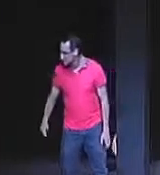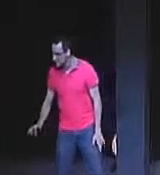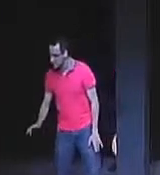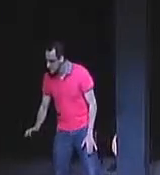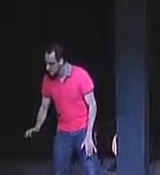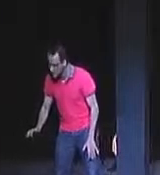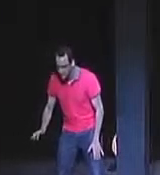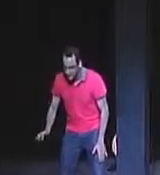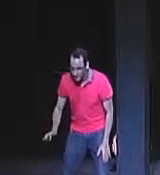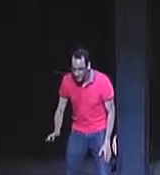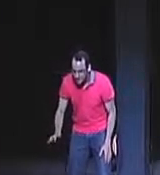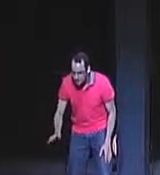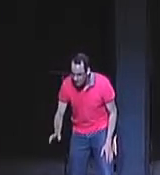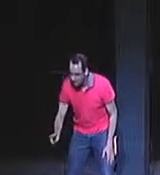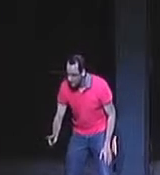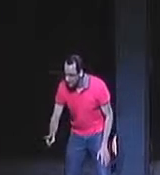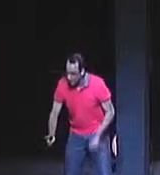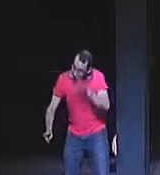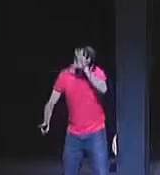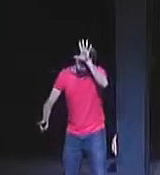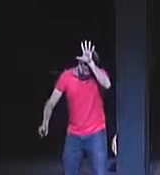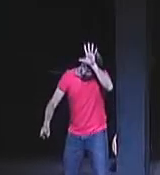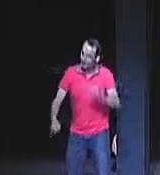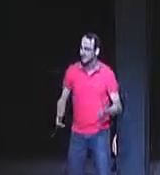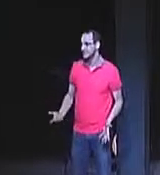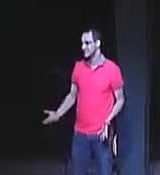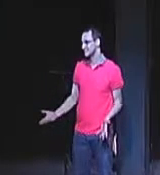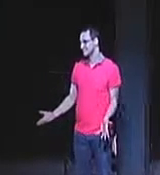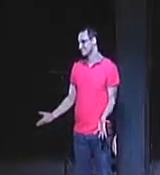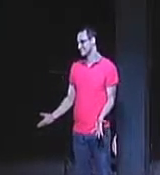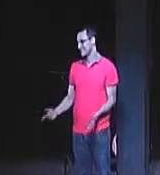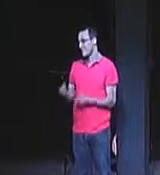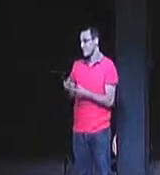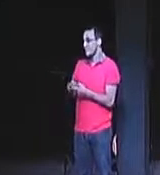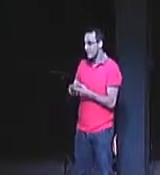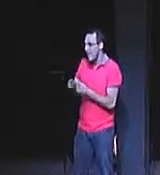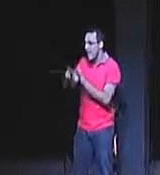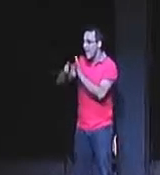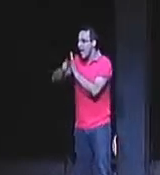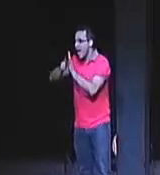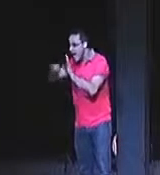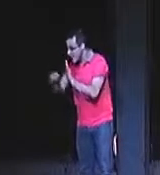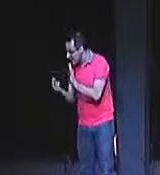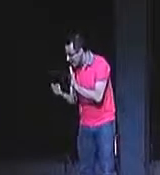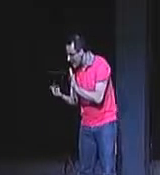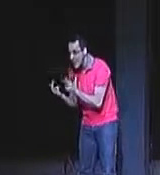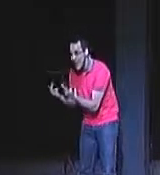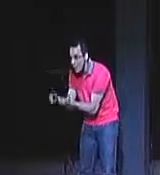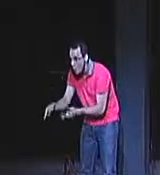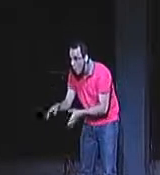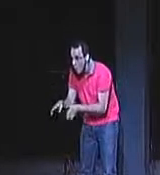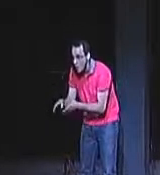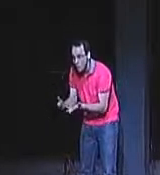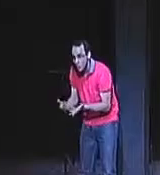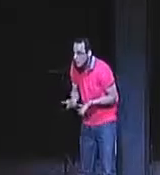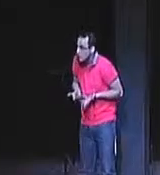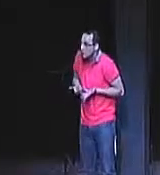à lei ela tem esse essa mesma essa merda é essa mesma ação ela